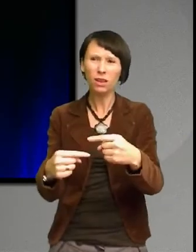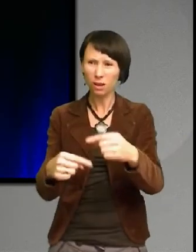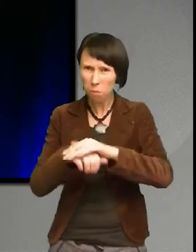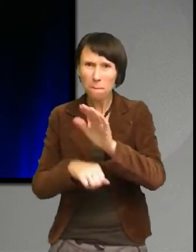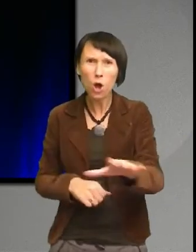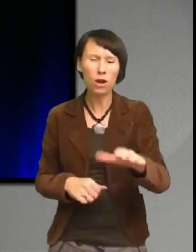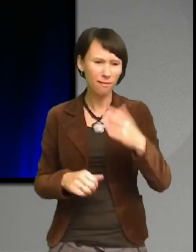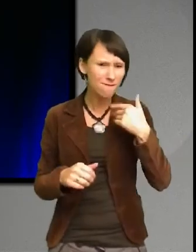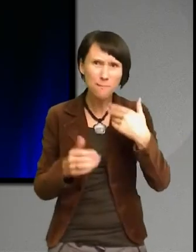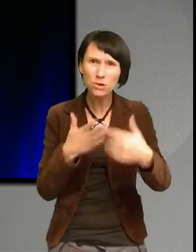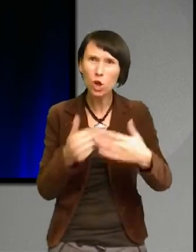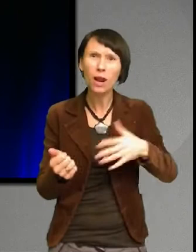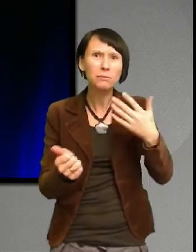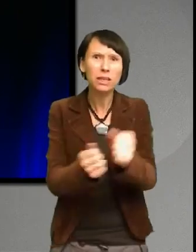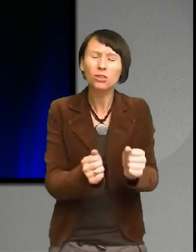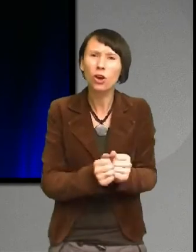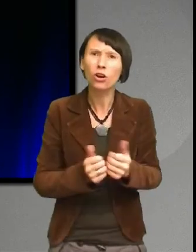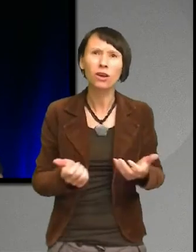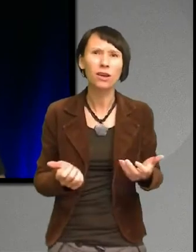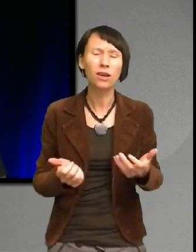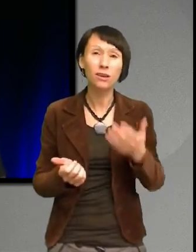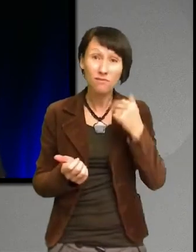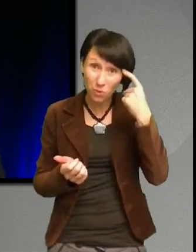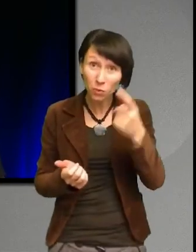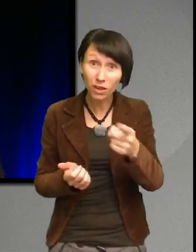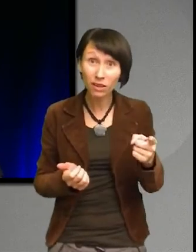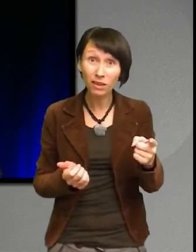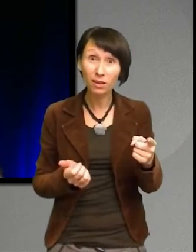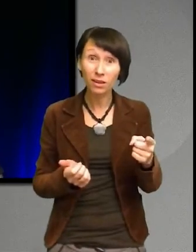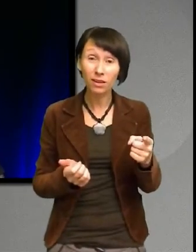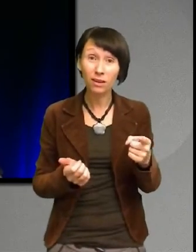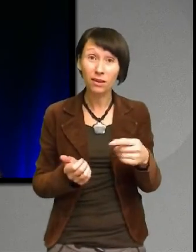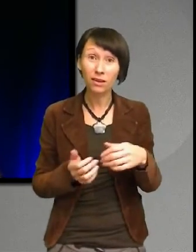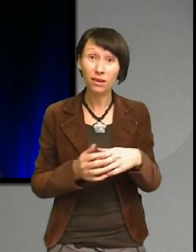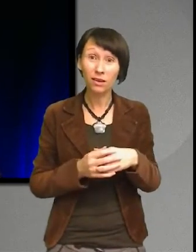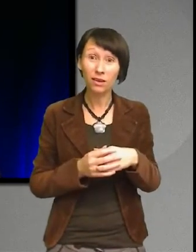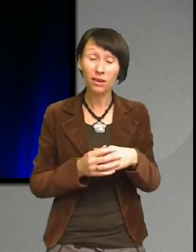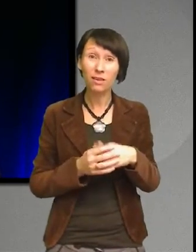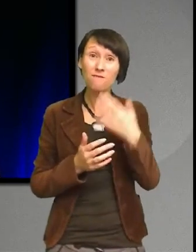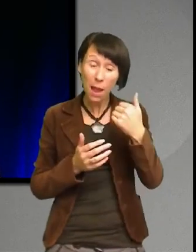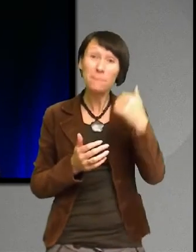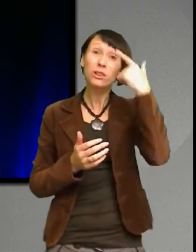dessa hemska saker? Vem tror ni som alla rika människor är rädda för?